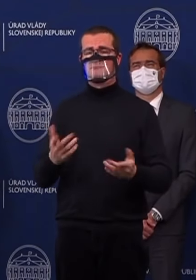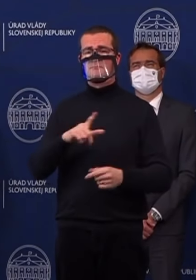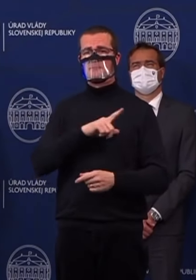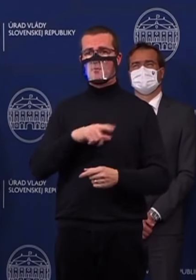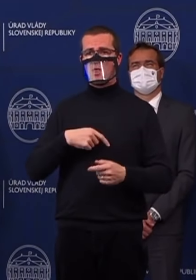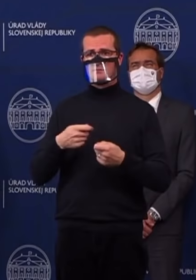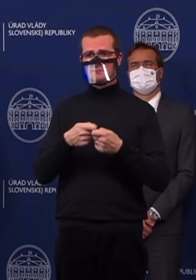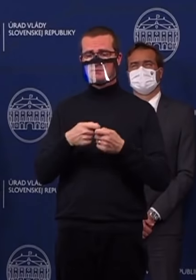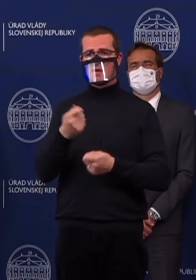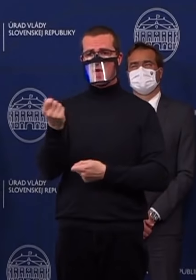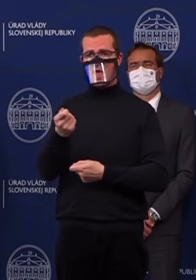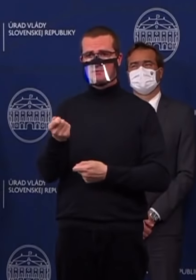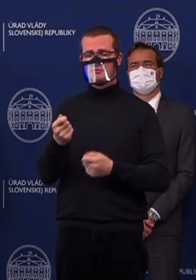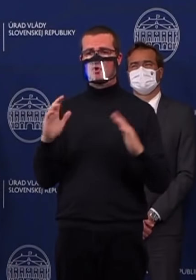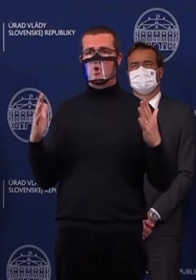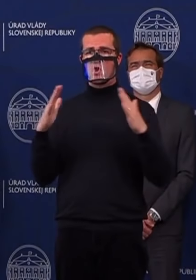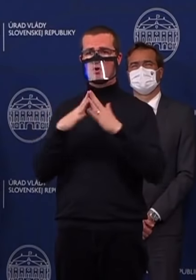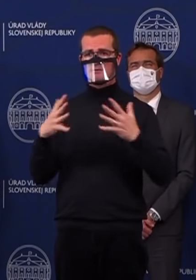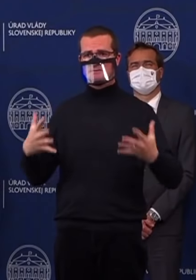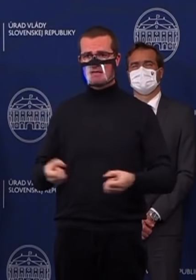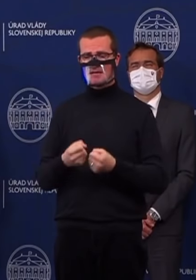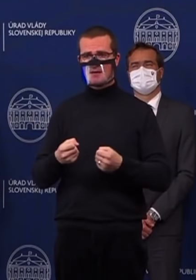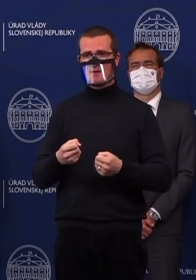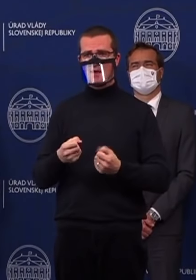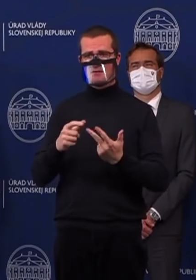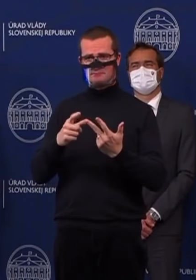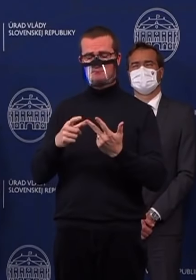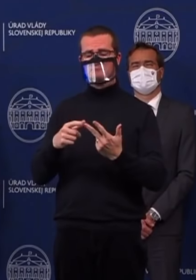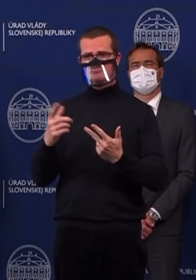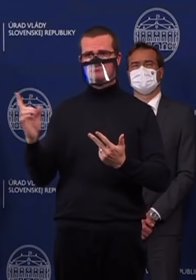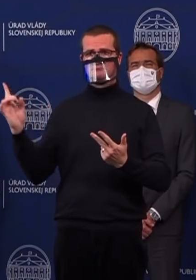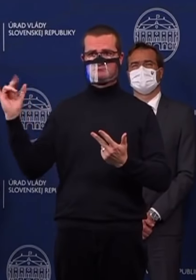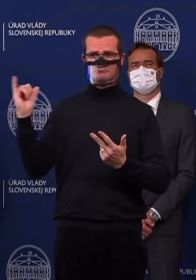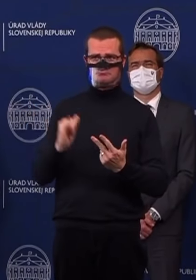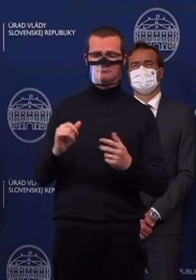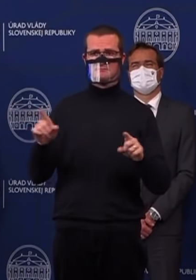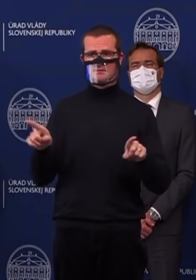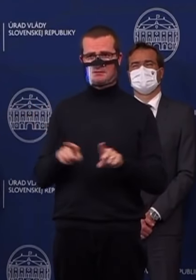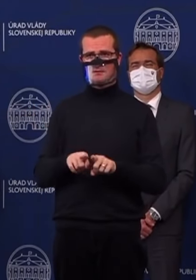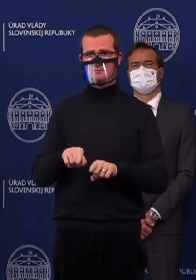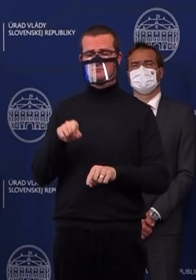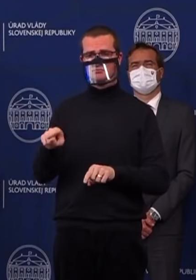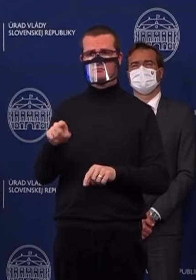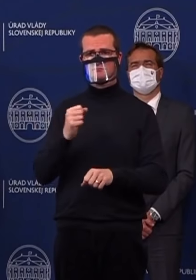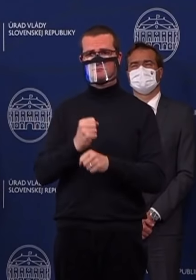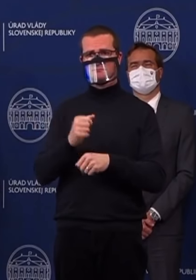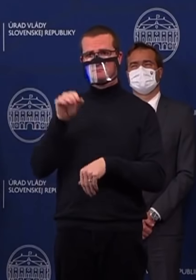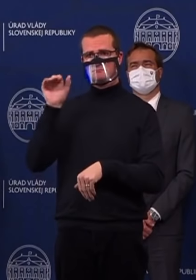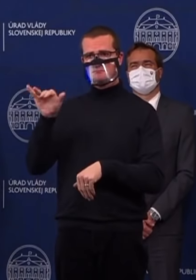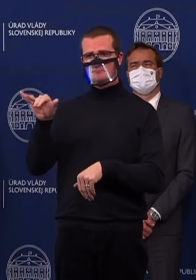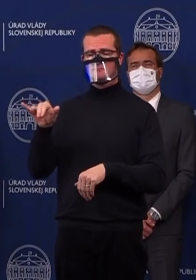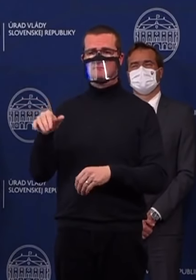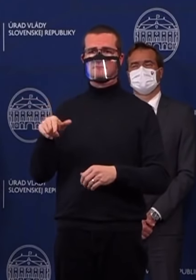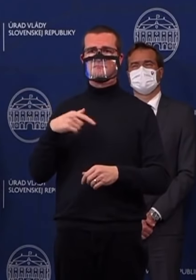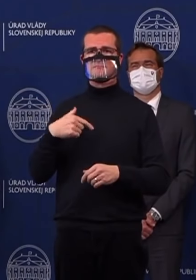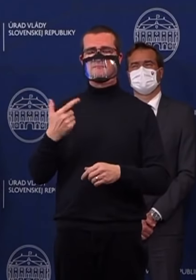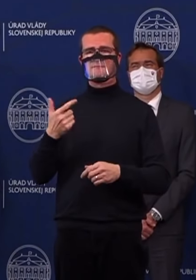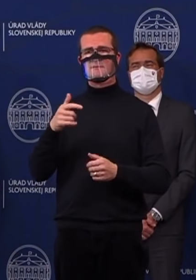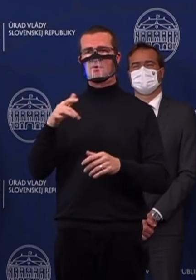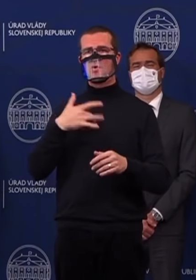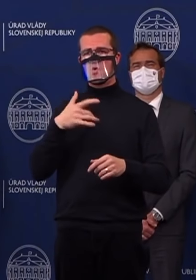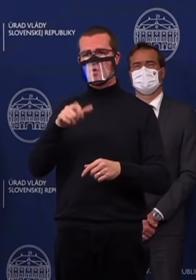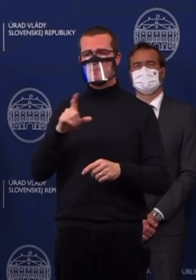policajný zbor, hasiči, horskí záchranári, ktorí reagovali na určité výpadky personálu